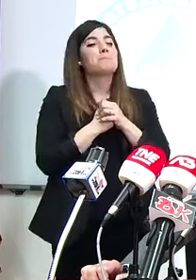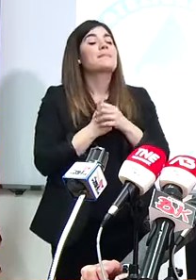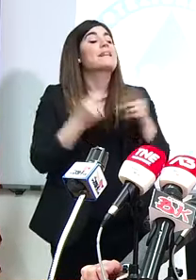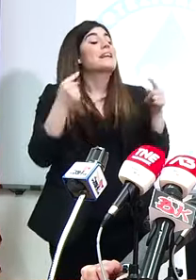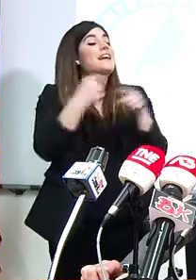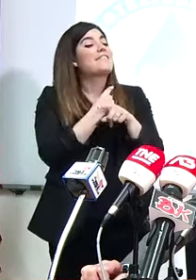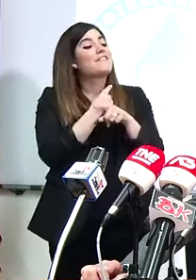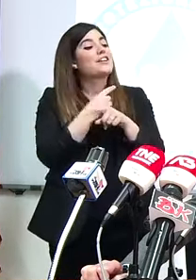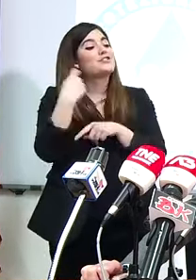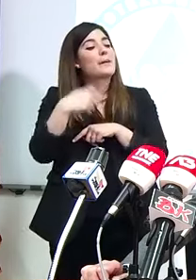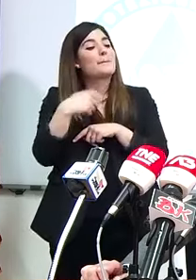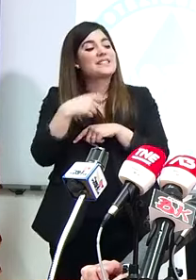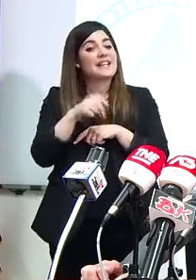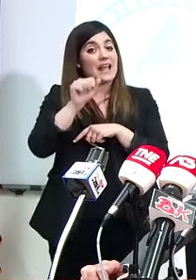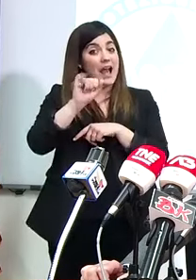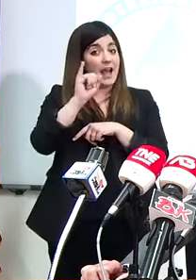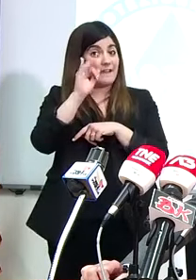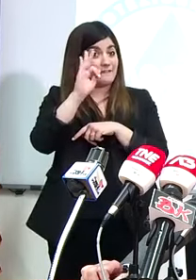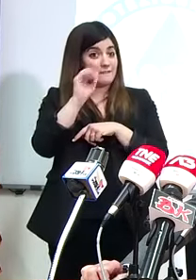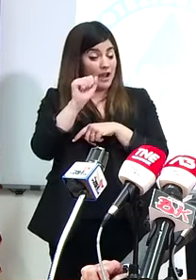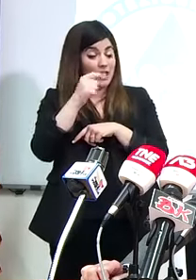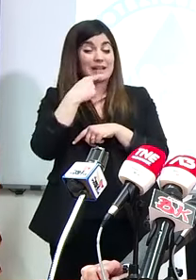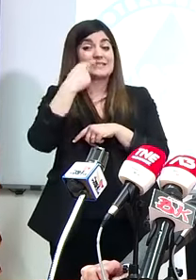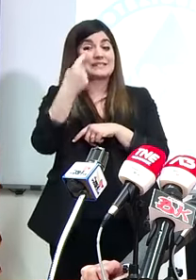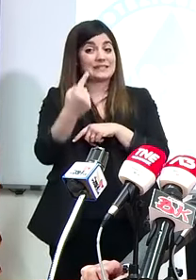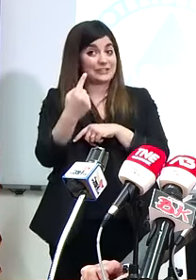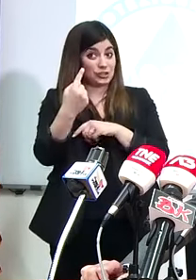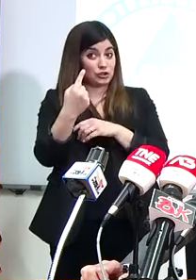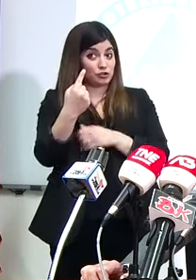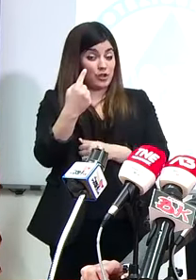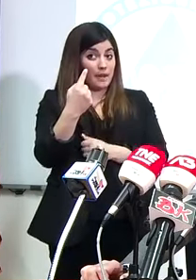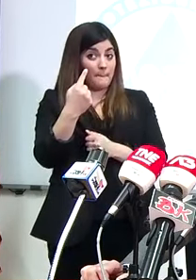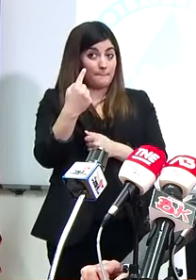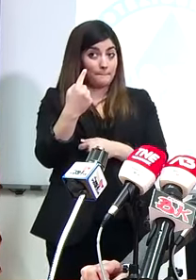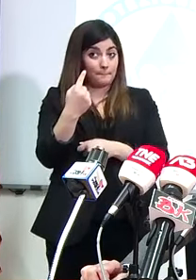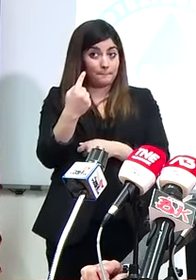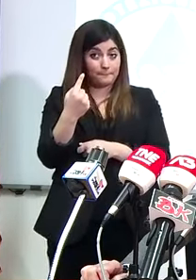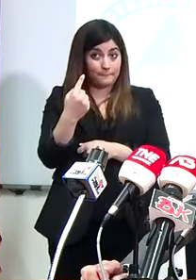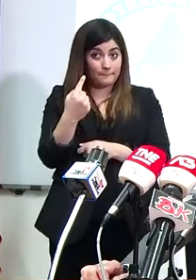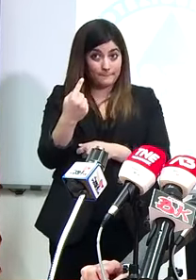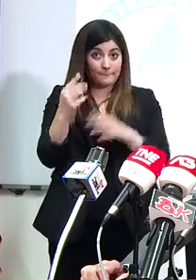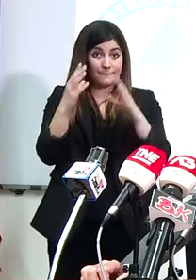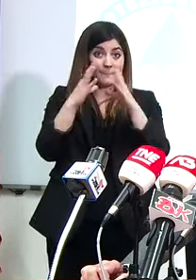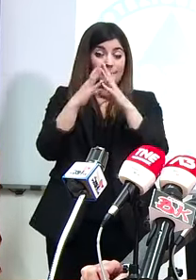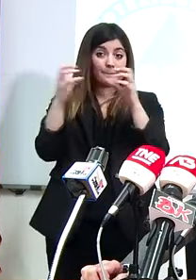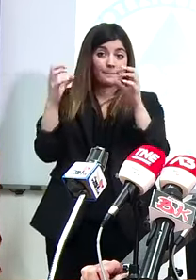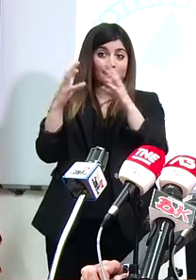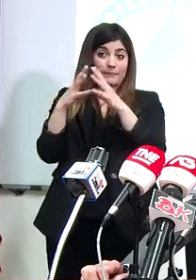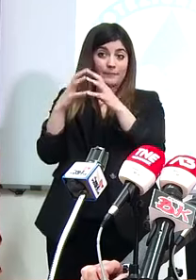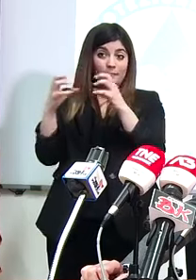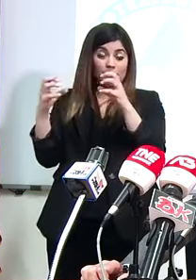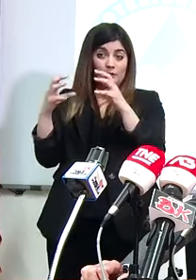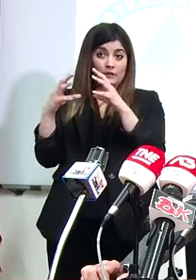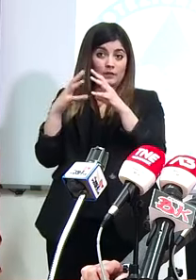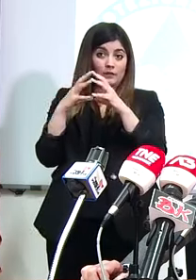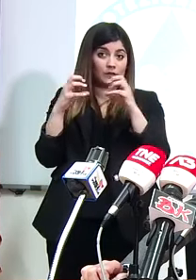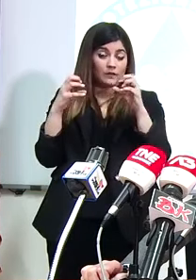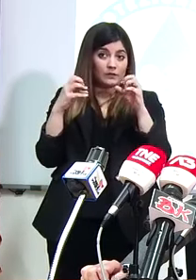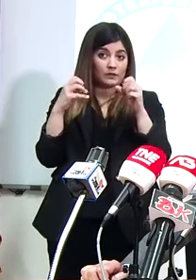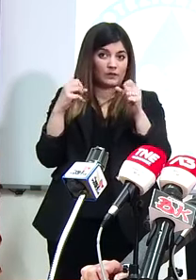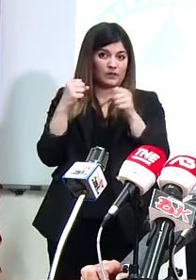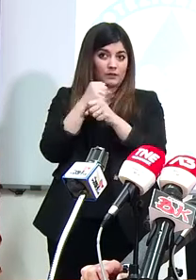di aifa l'agenzia del farmaco sostiene che le multinazionali le big pharma come lo chiama lei hanno stabilimenti in